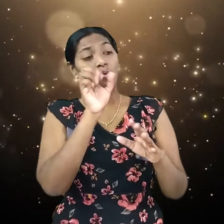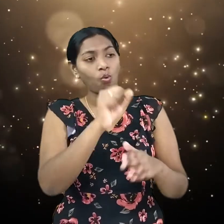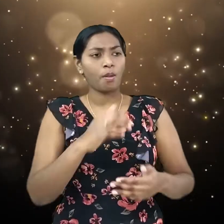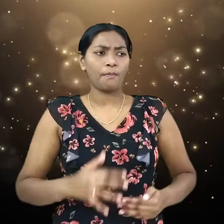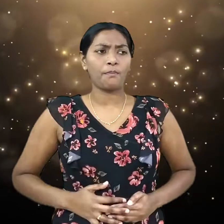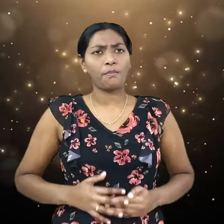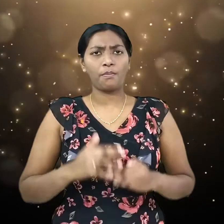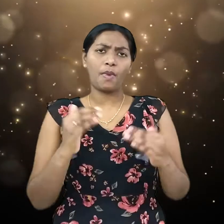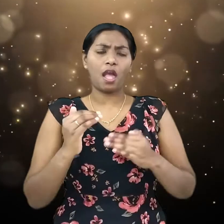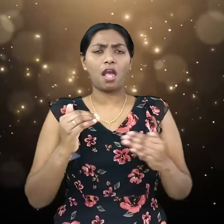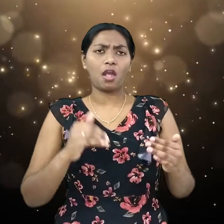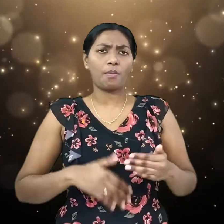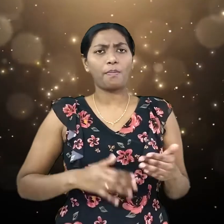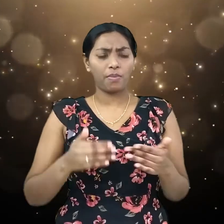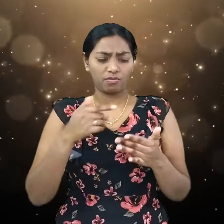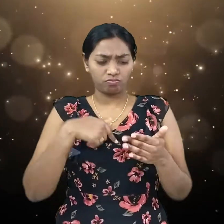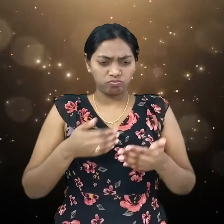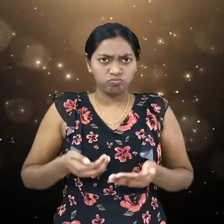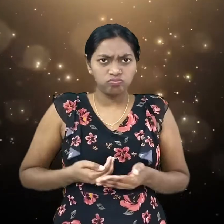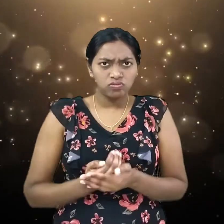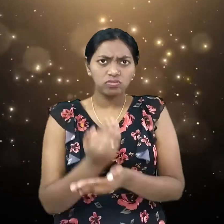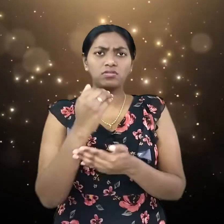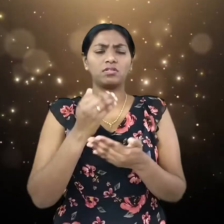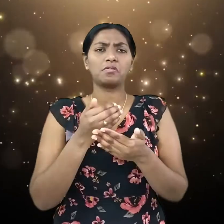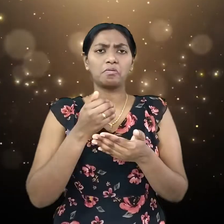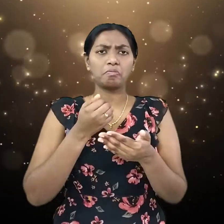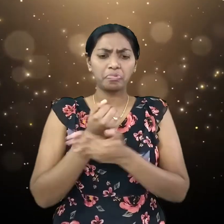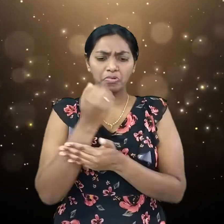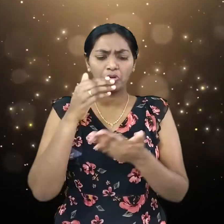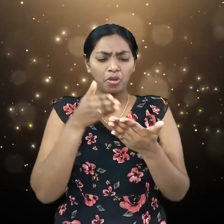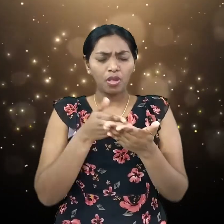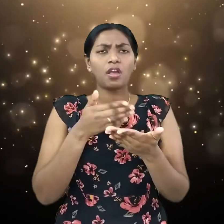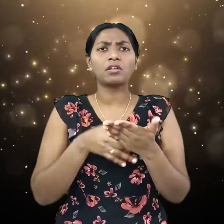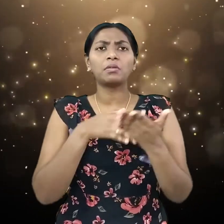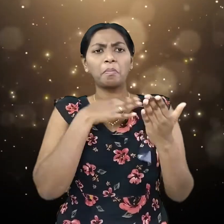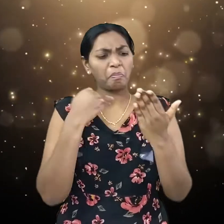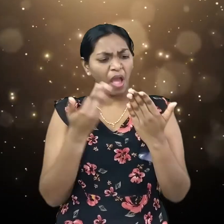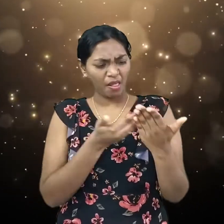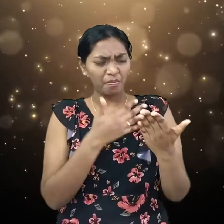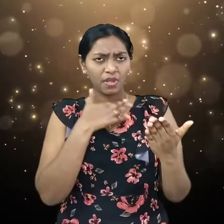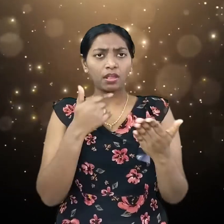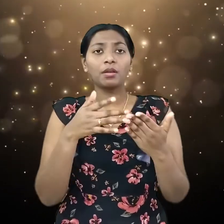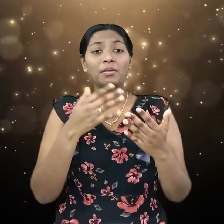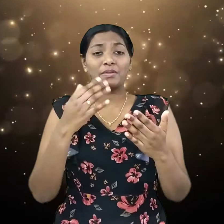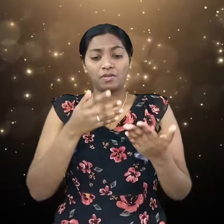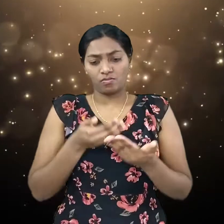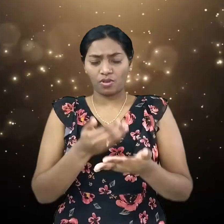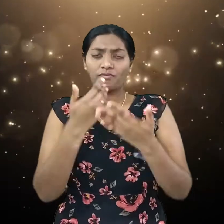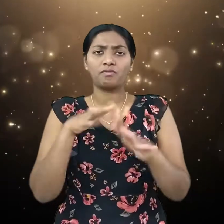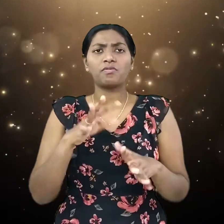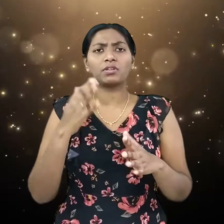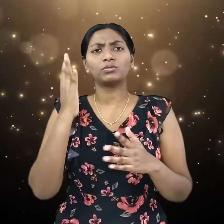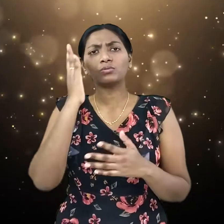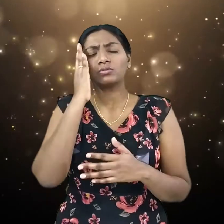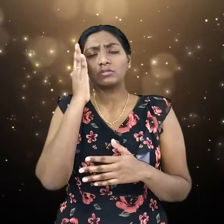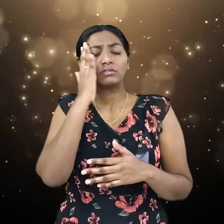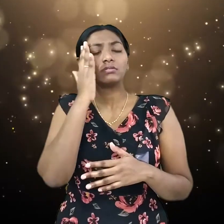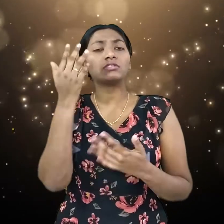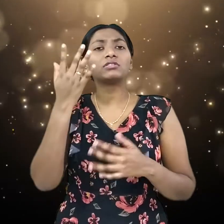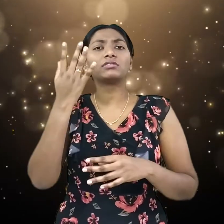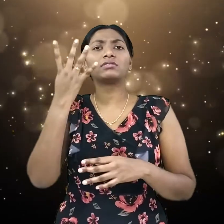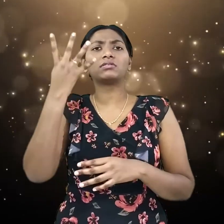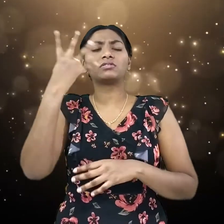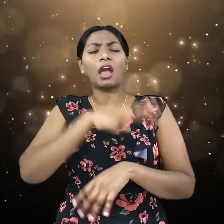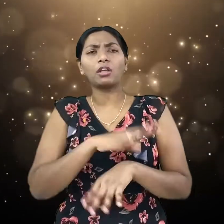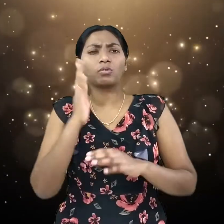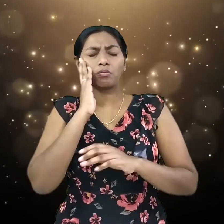पैदा हुआ। बच्चा पैदा होने के बाद उनको 4 दिन तक होश नहीं आ रही थी और फिर इन्होंने उन्हें ऑनलाइन मीटिंग के